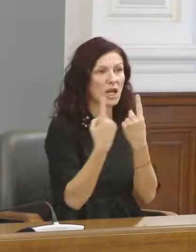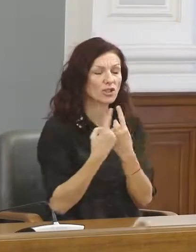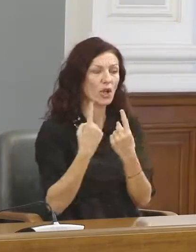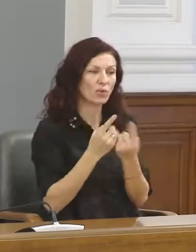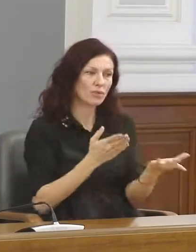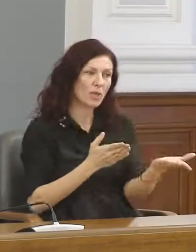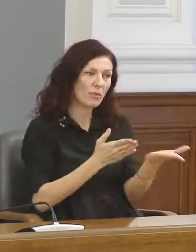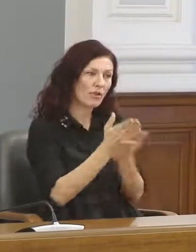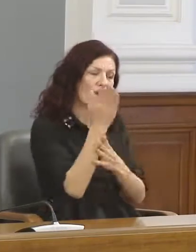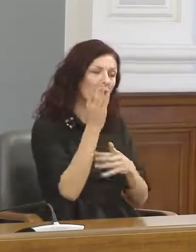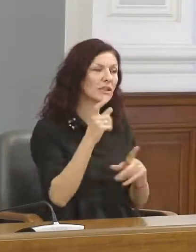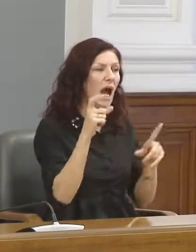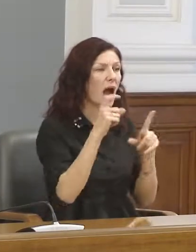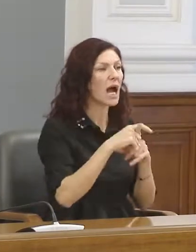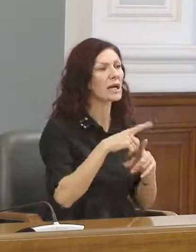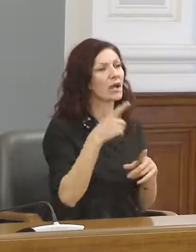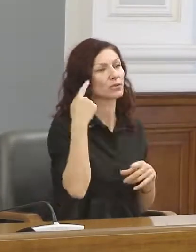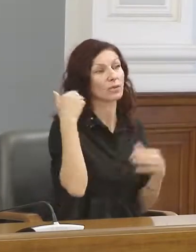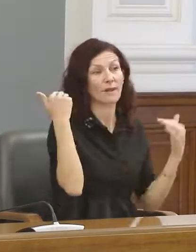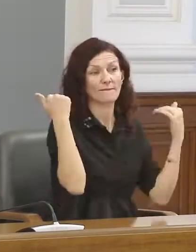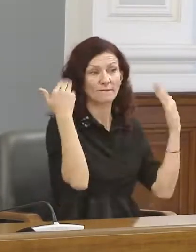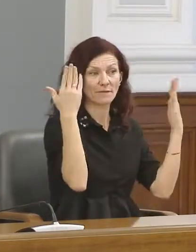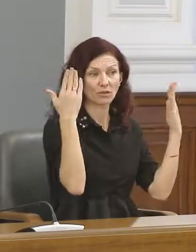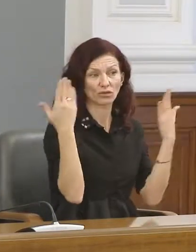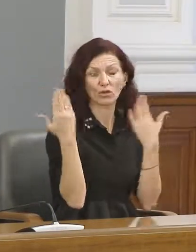с ректорите на висшите училища.